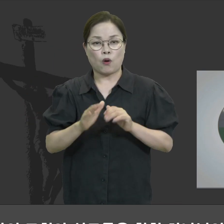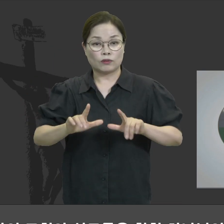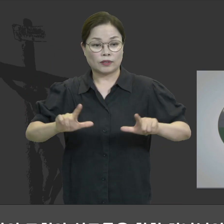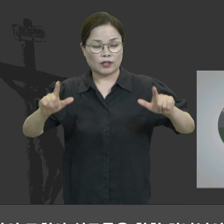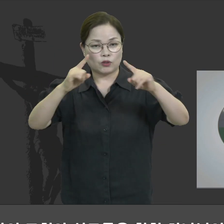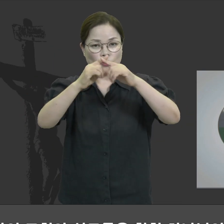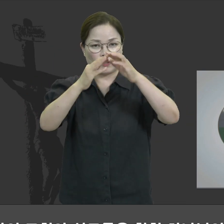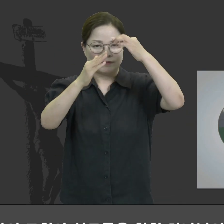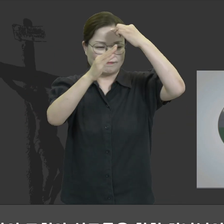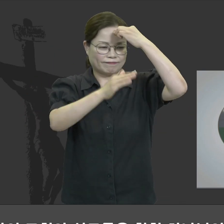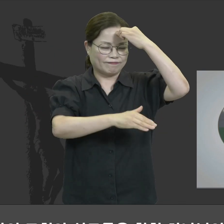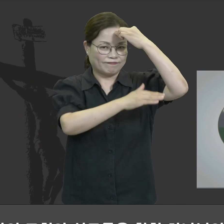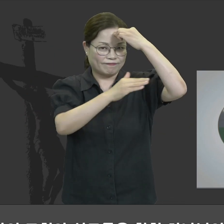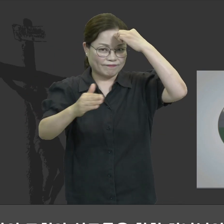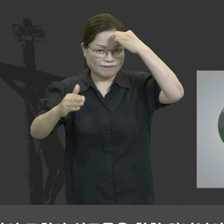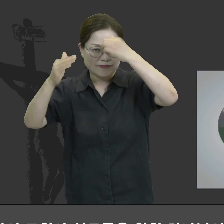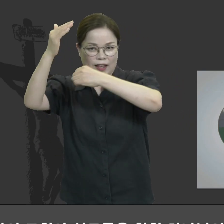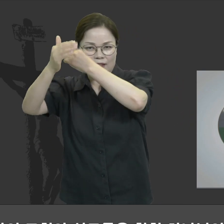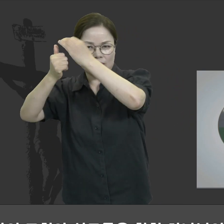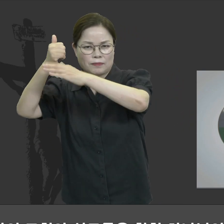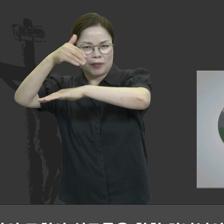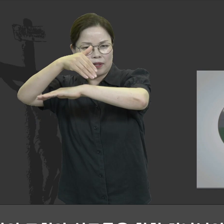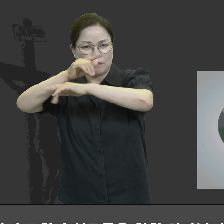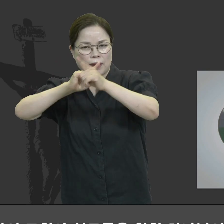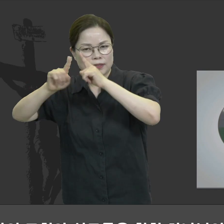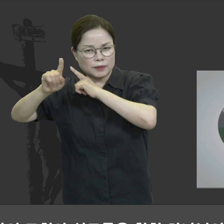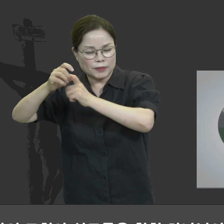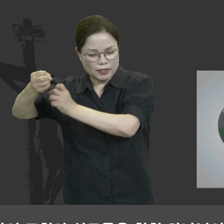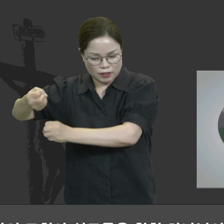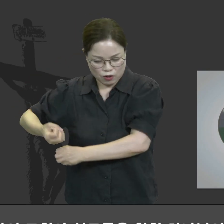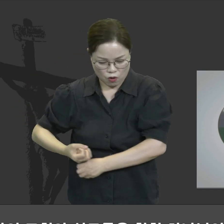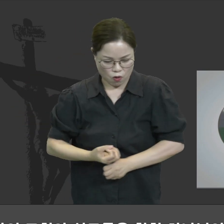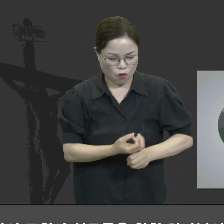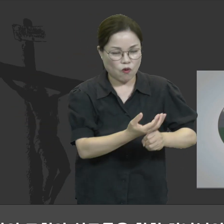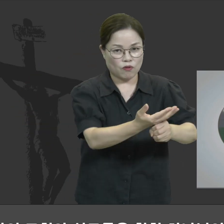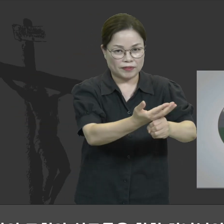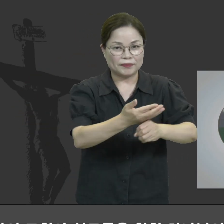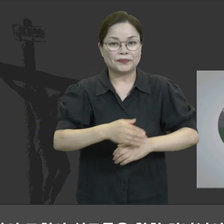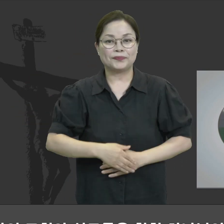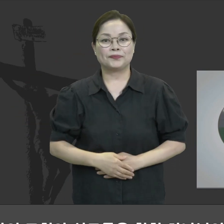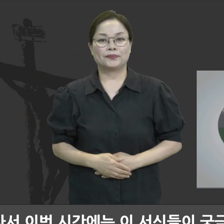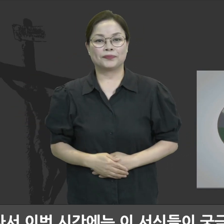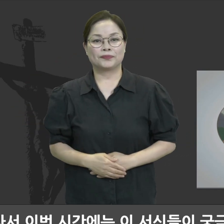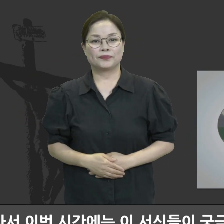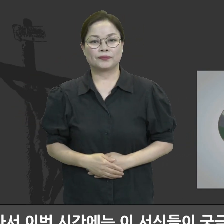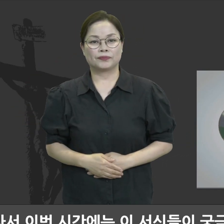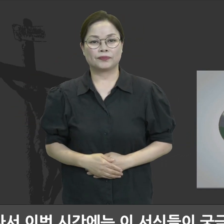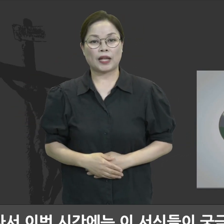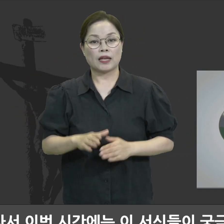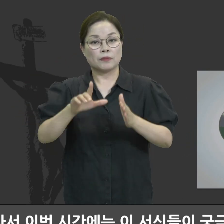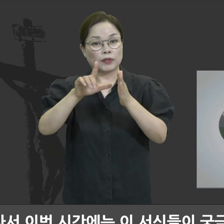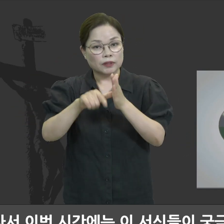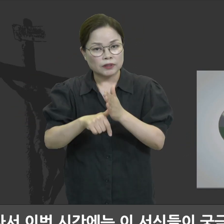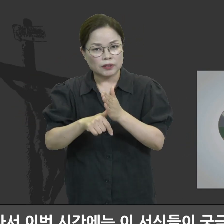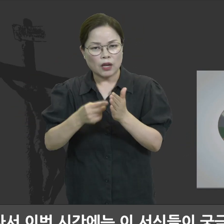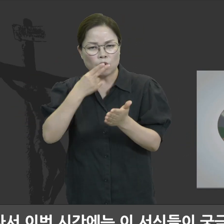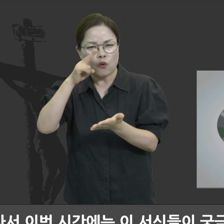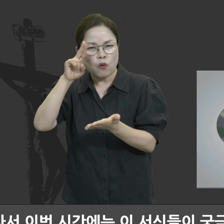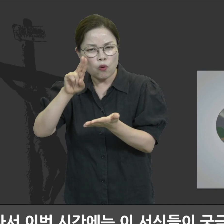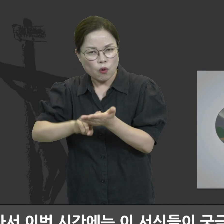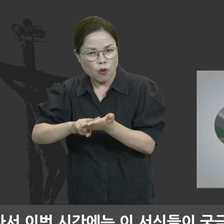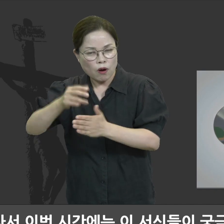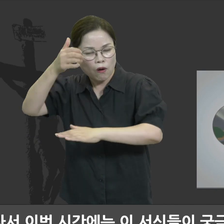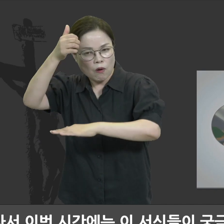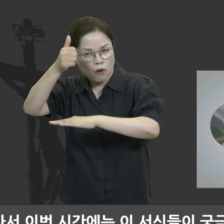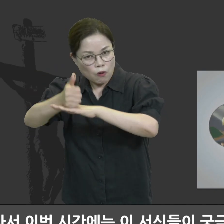오늘날의 교회와 성도들을 향한 하나님의 말씀을 전달한다는 점입니다. 따라서 이번 시간에는 이